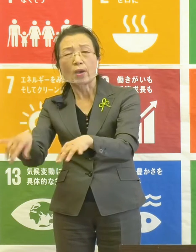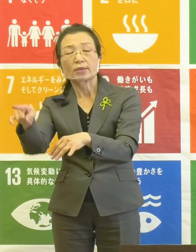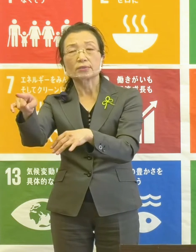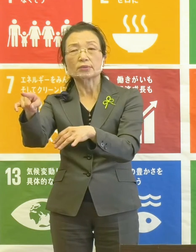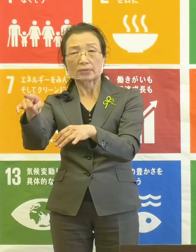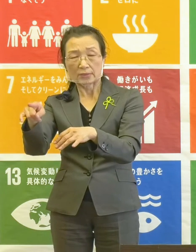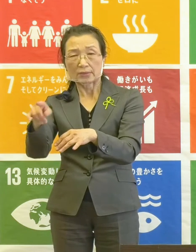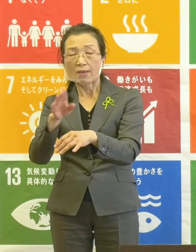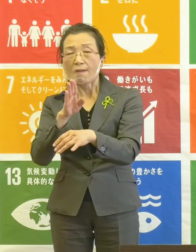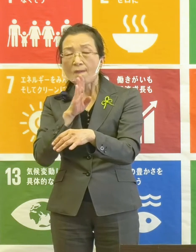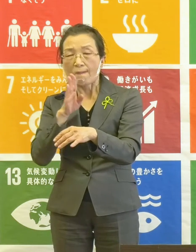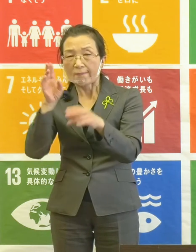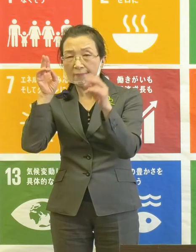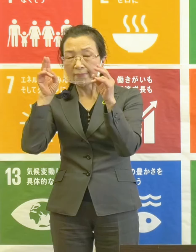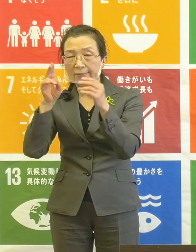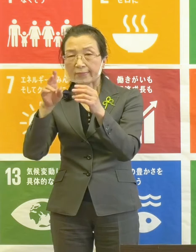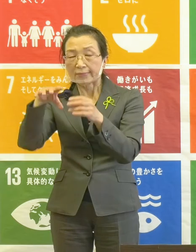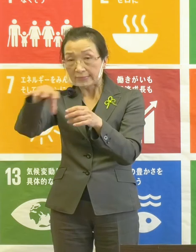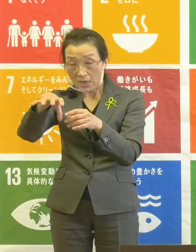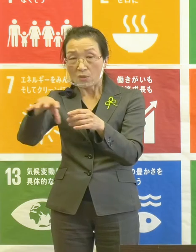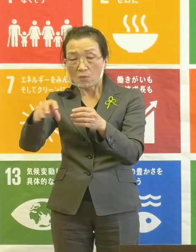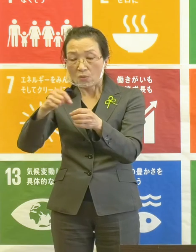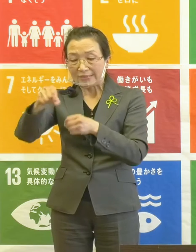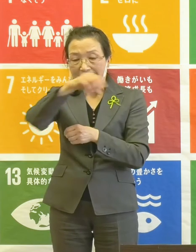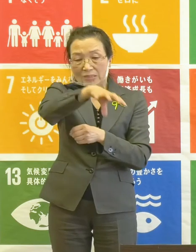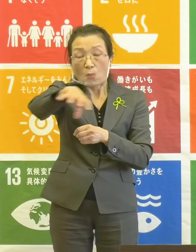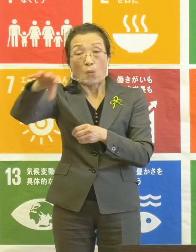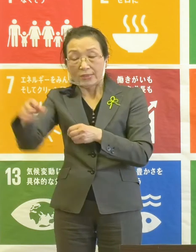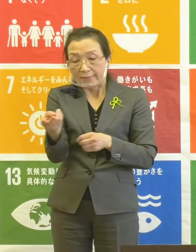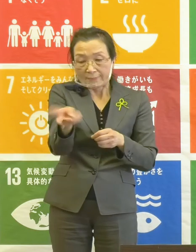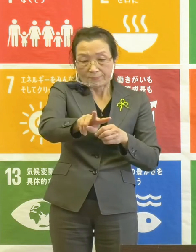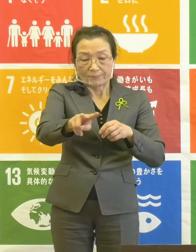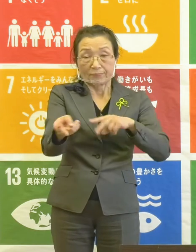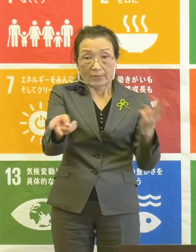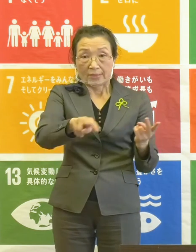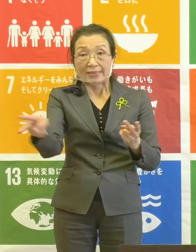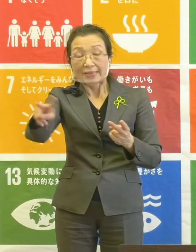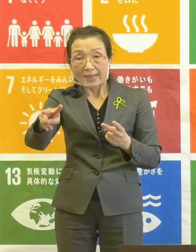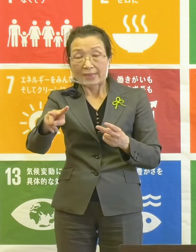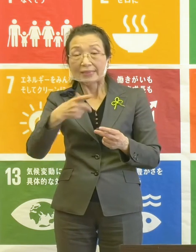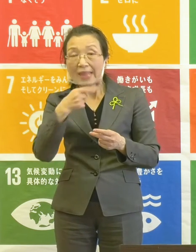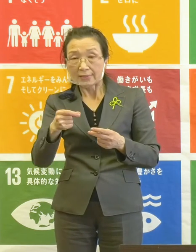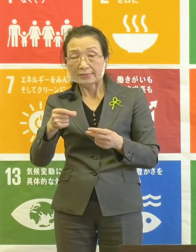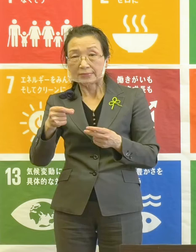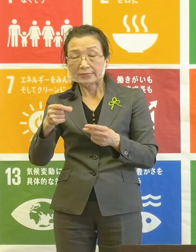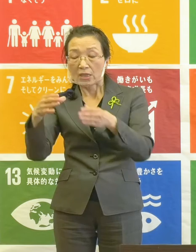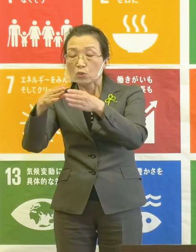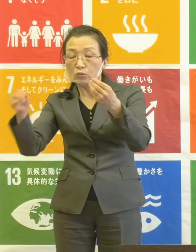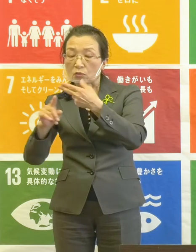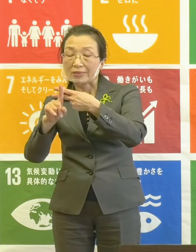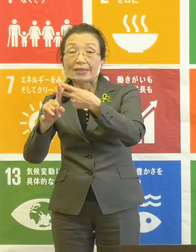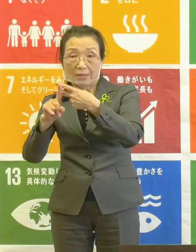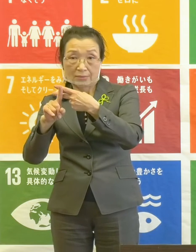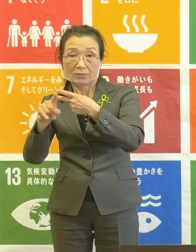本社を地方に移転したい、また省庁の一部移転や国